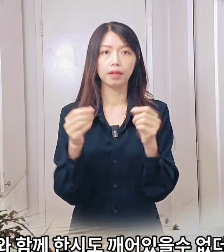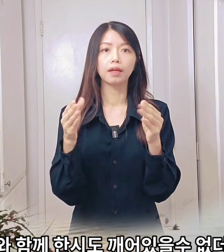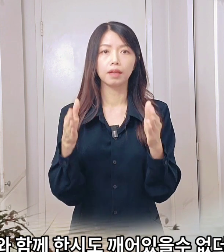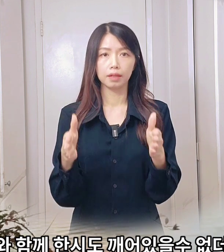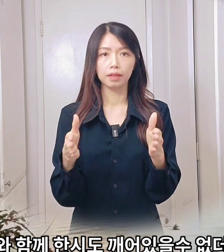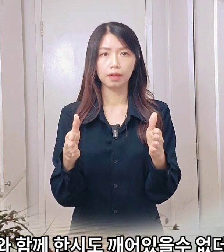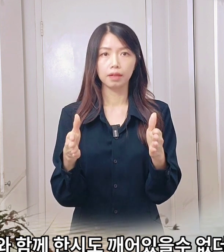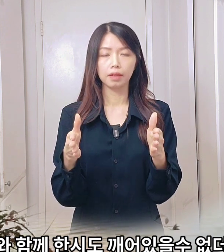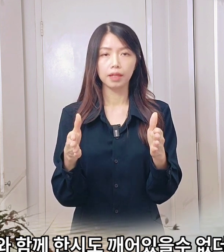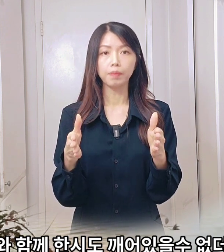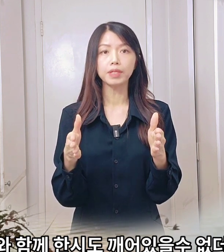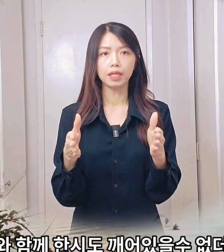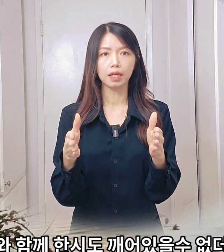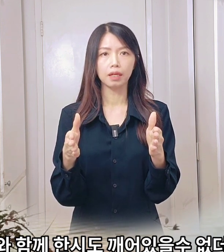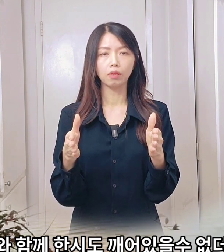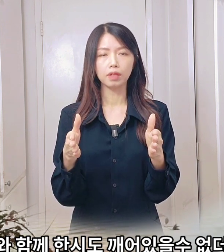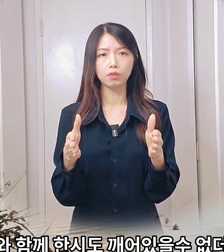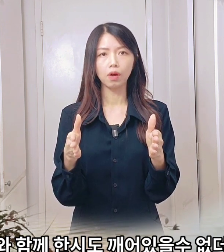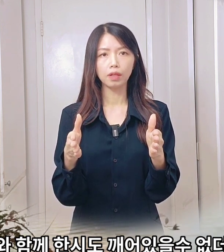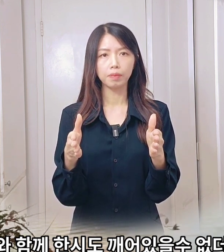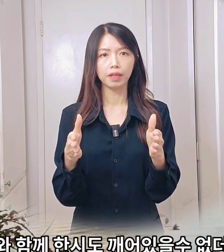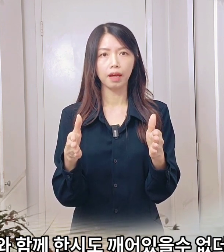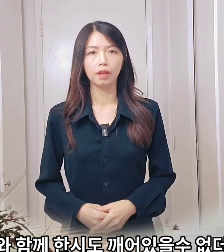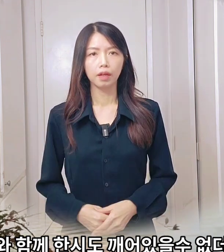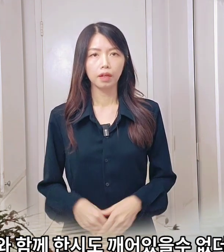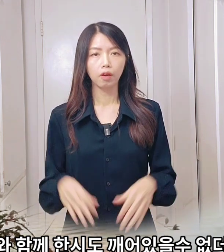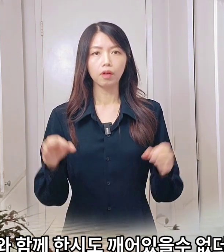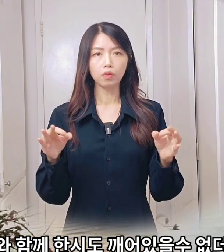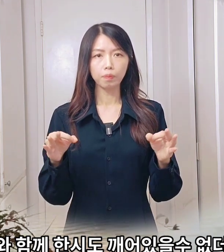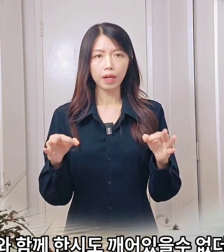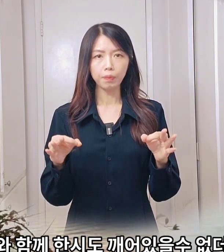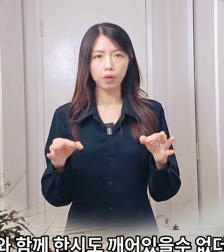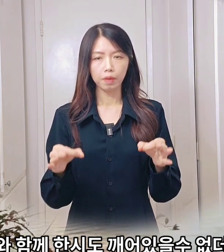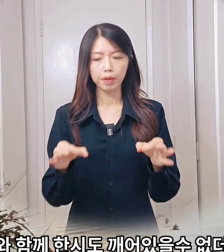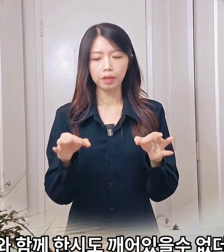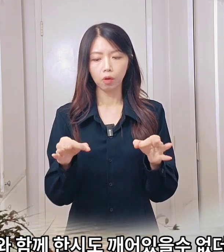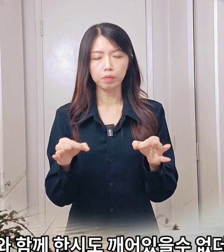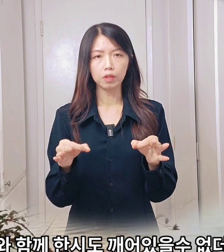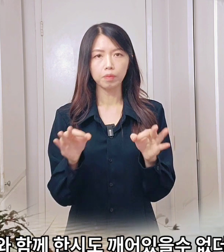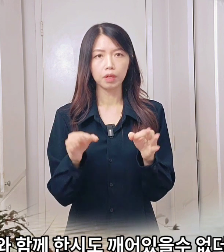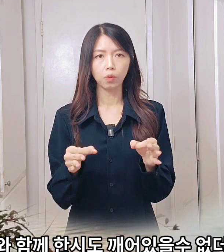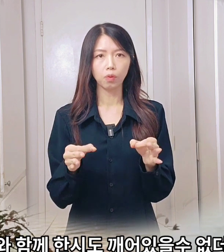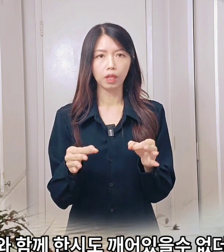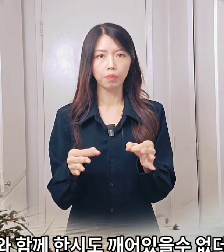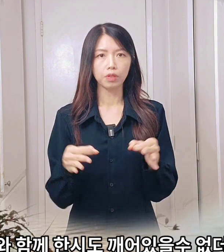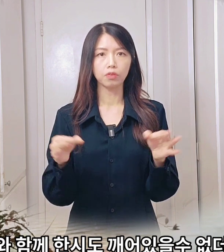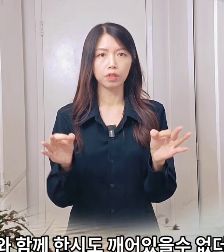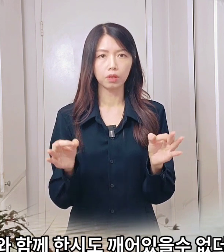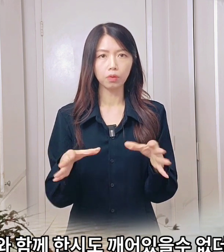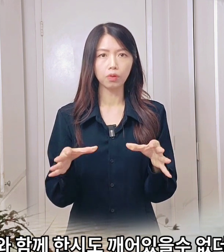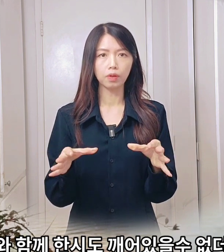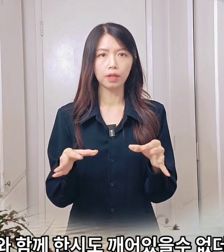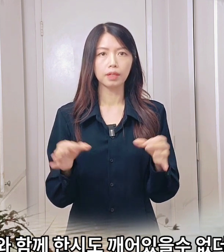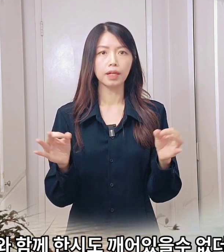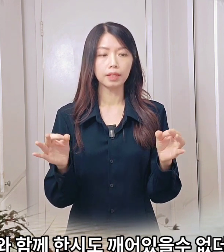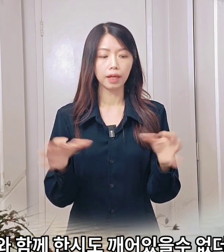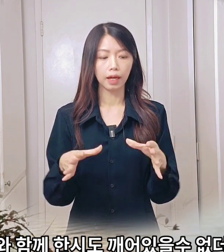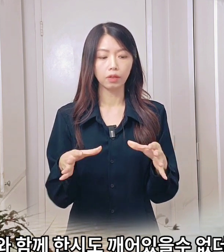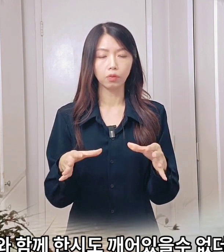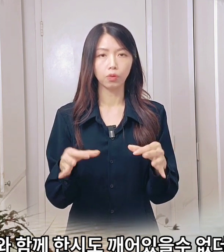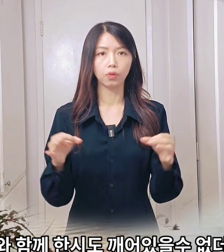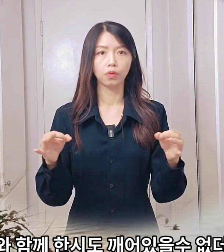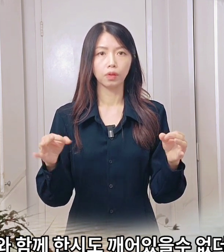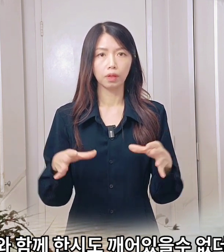해주시면 잠시 이런 뜻의 수어가 됩니다. 이거를 좀 빨리 표현하면 엄지검지를 동그랗게 붙여주시고